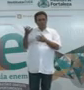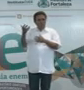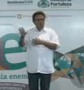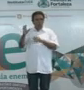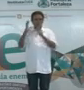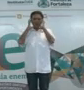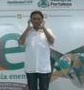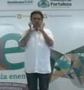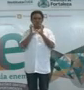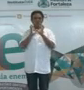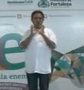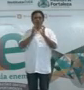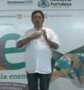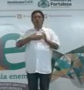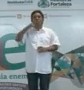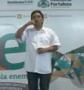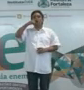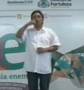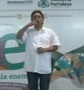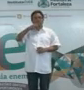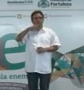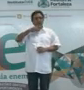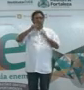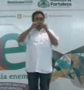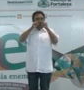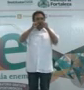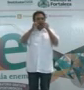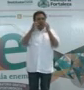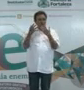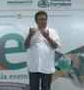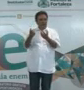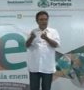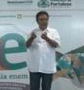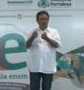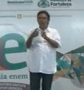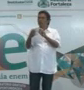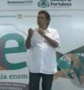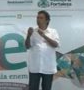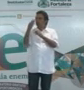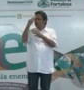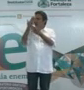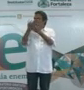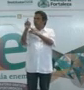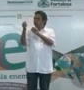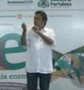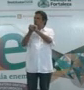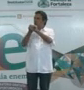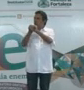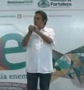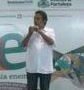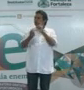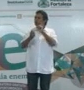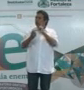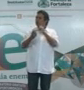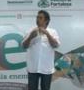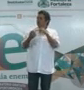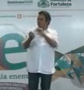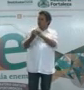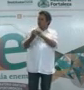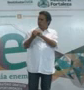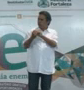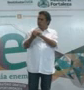bigode. Vamos ficar juntos? Saddam Hussein disse: rapaz, não acredito não, tu vai ficar comigo. E o americano disse assim: meu filho,